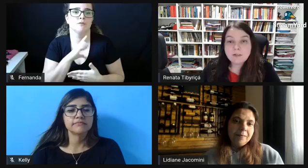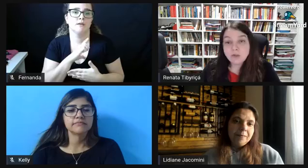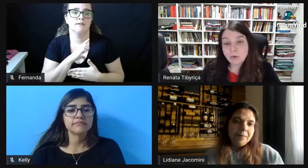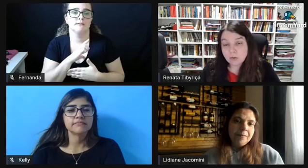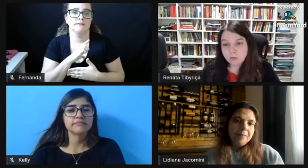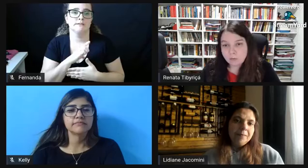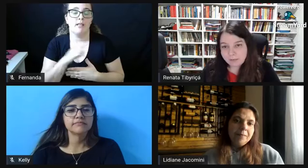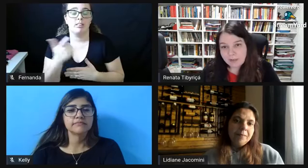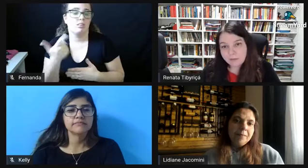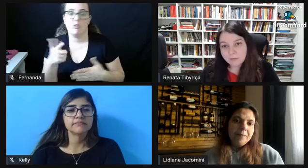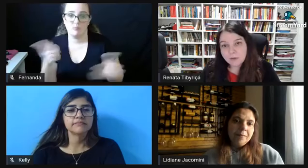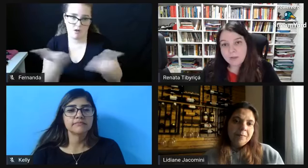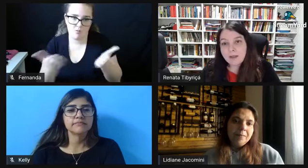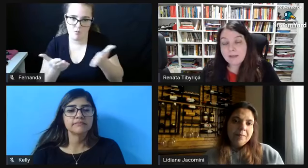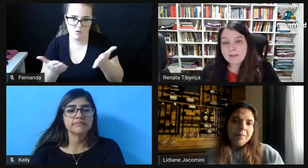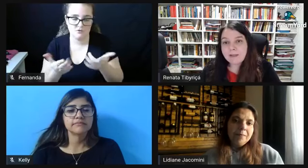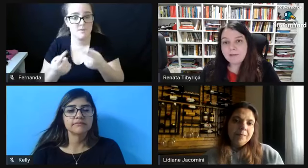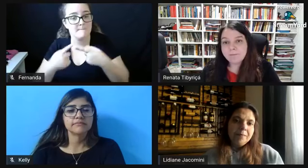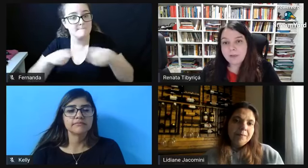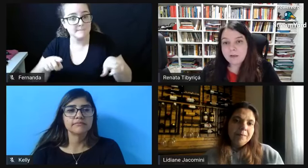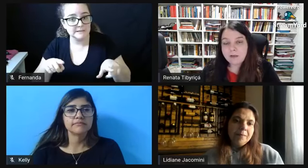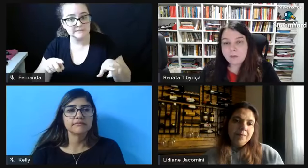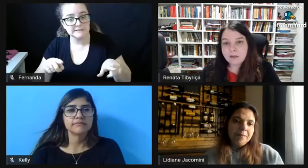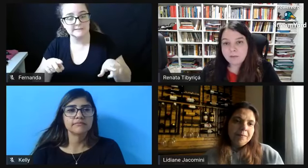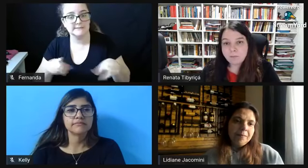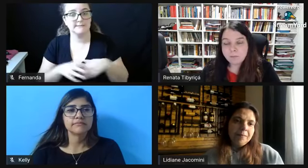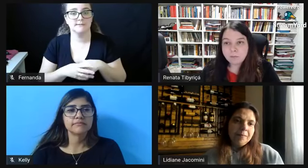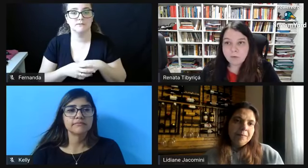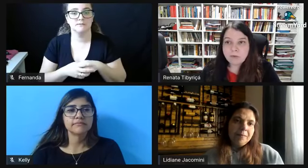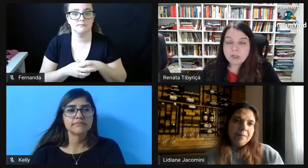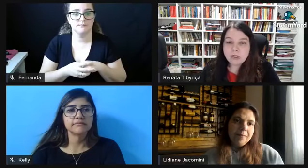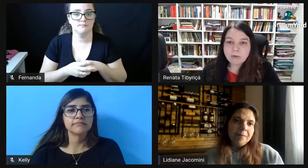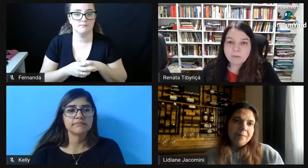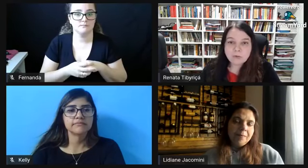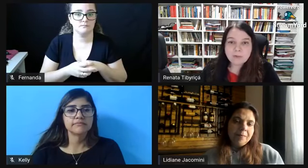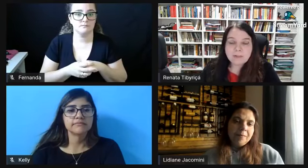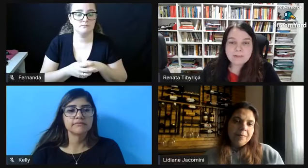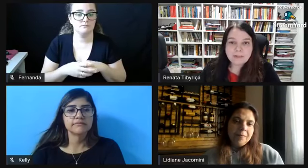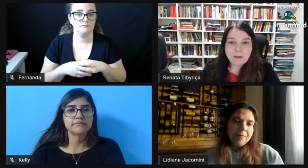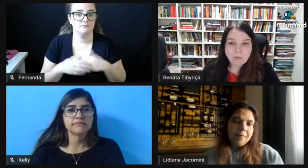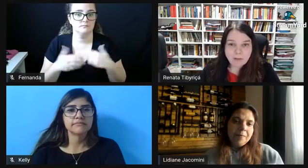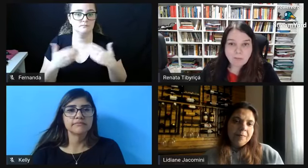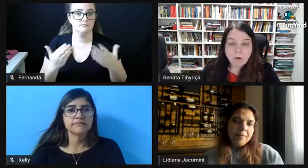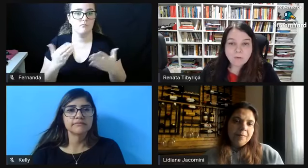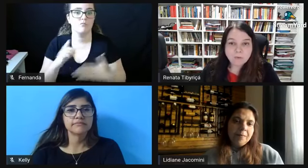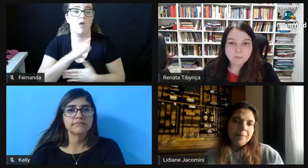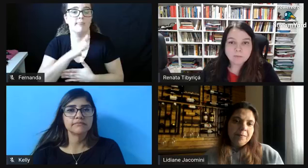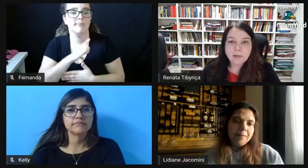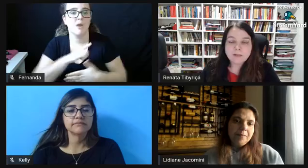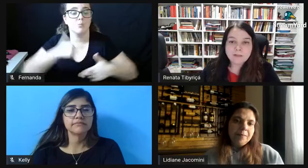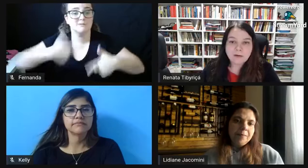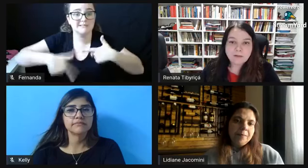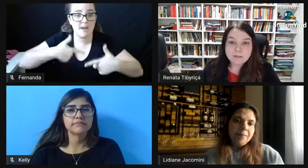existe. O que existe hoje, no momento, é que, como a gente começou a ter esse trabalho remoto, né, esse